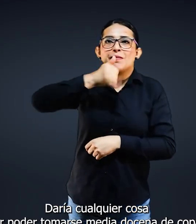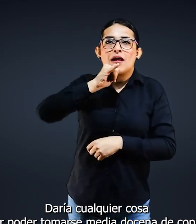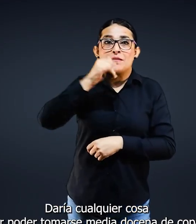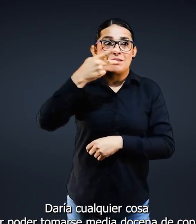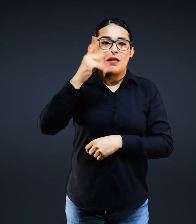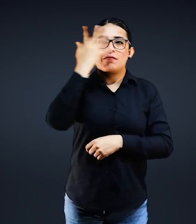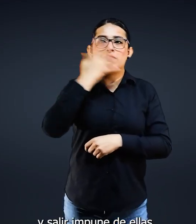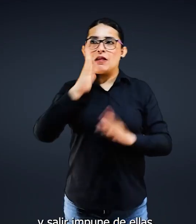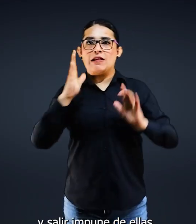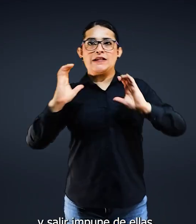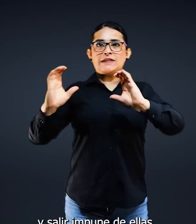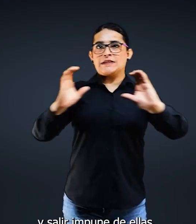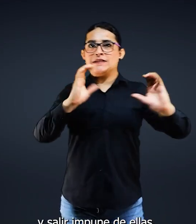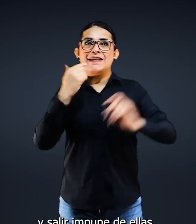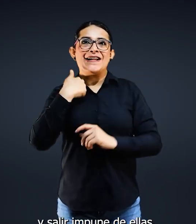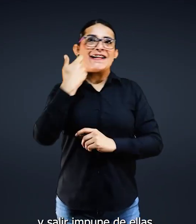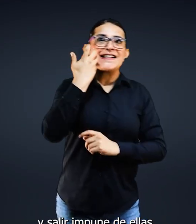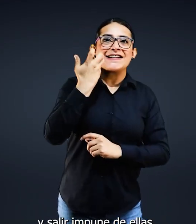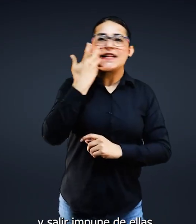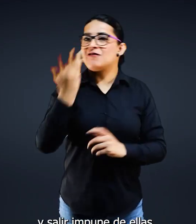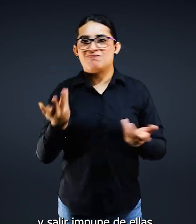de copas y salir impune de ellas.